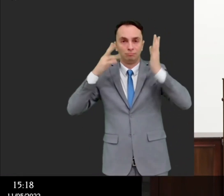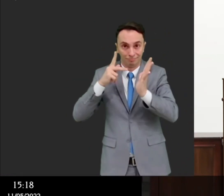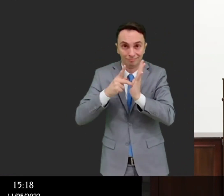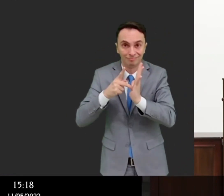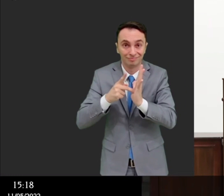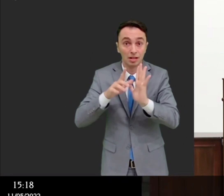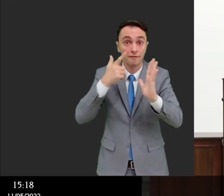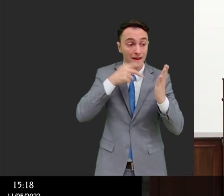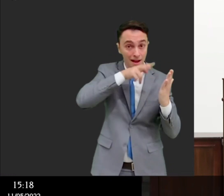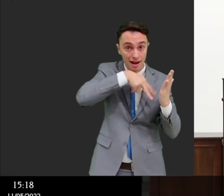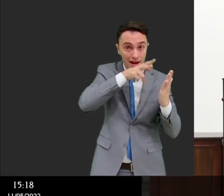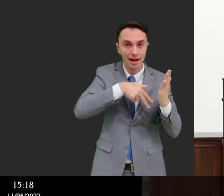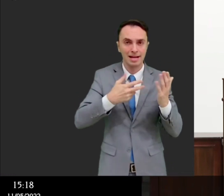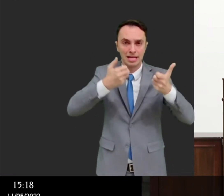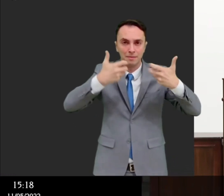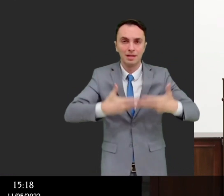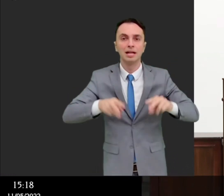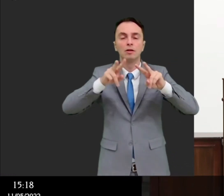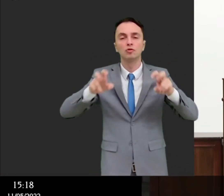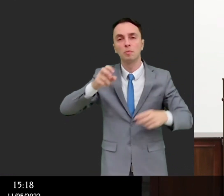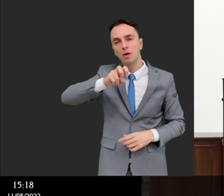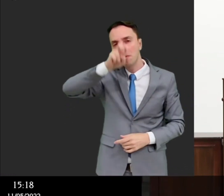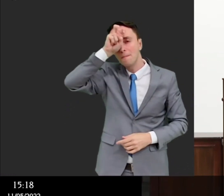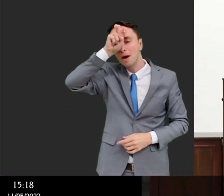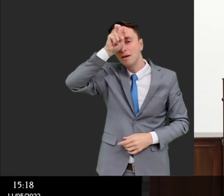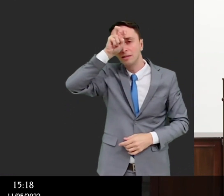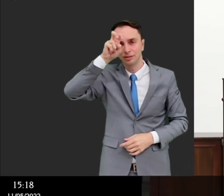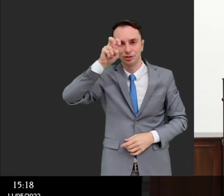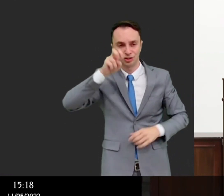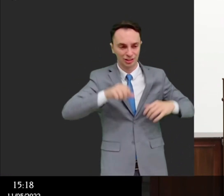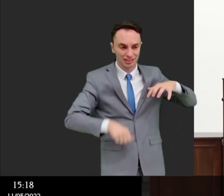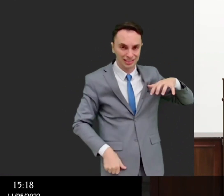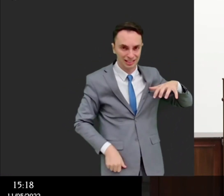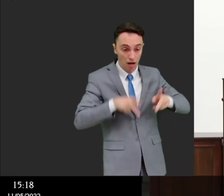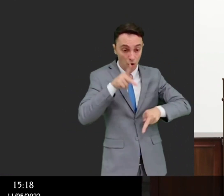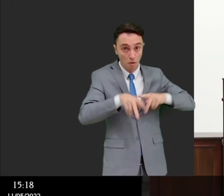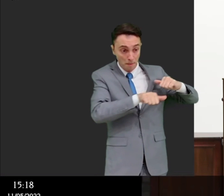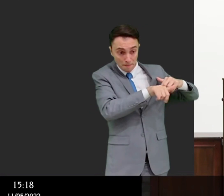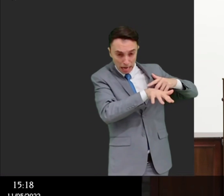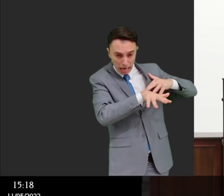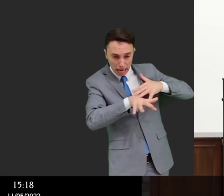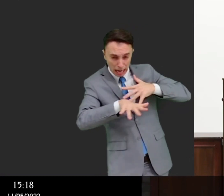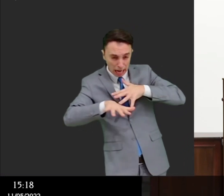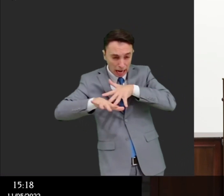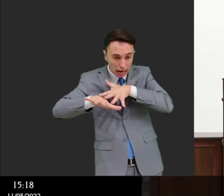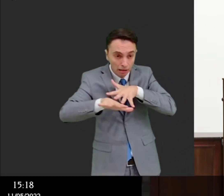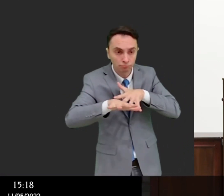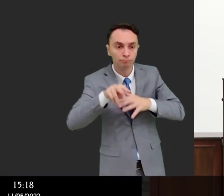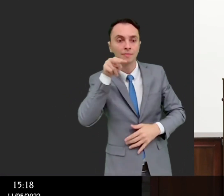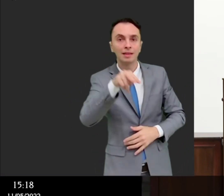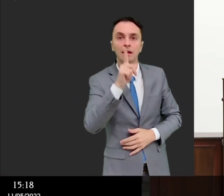dos egípcios, diante do mar vermelho, o Senhor falou para Moisés, hoje eu